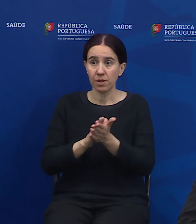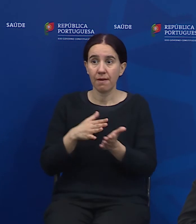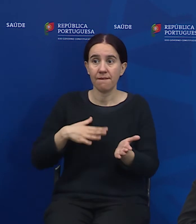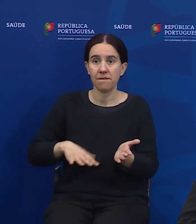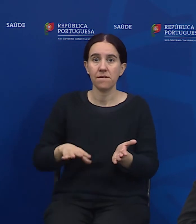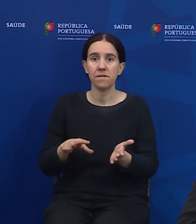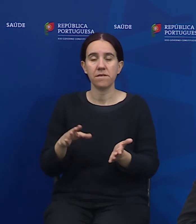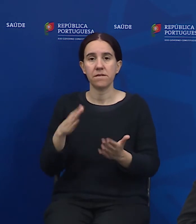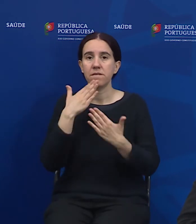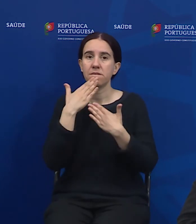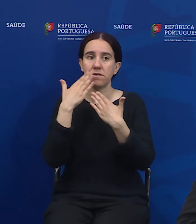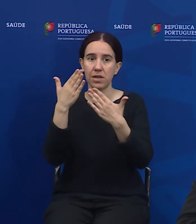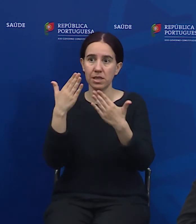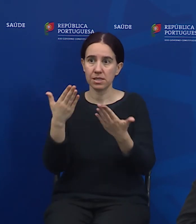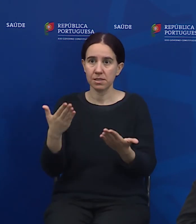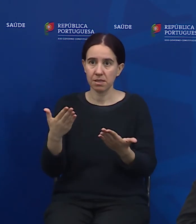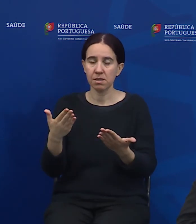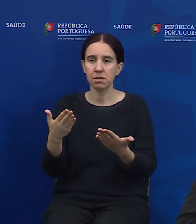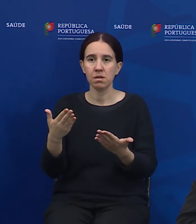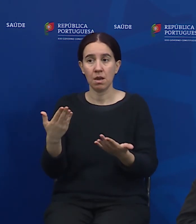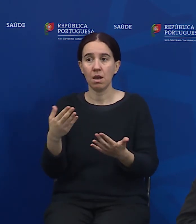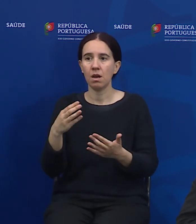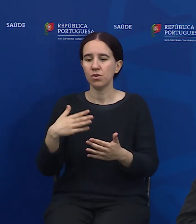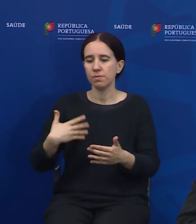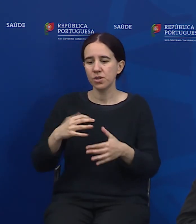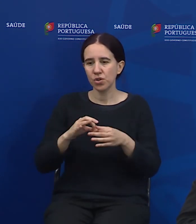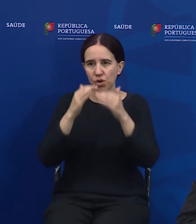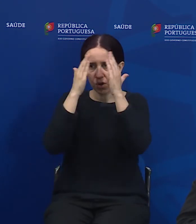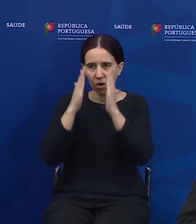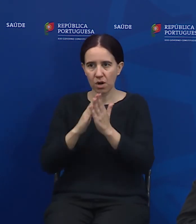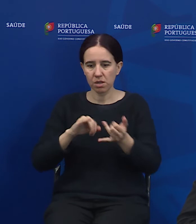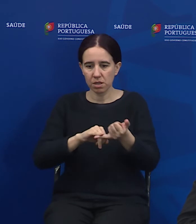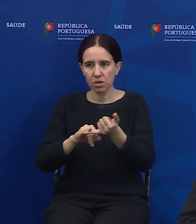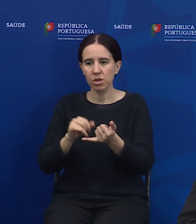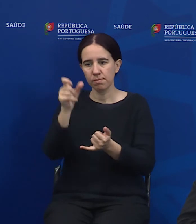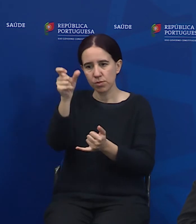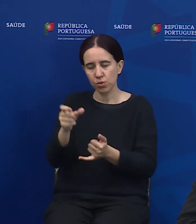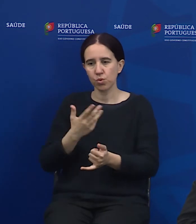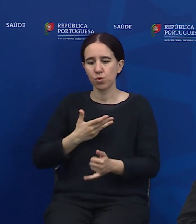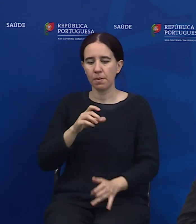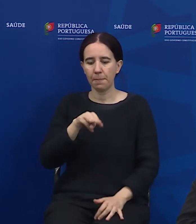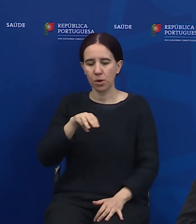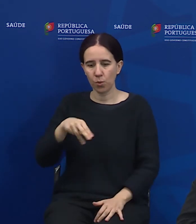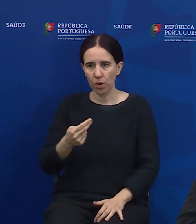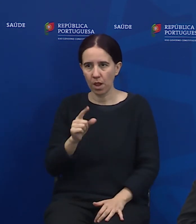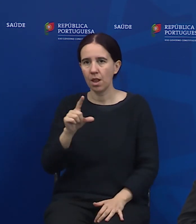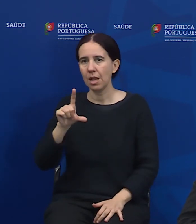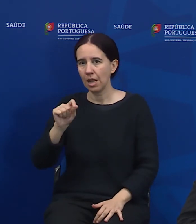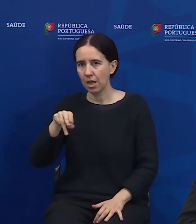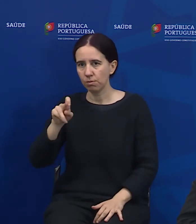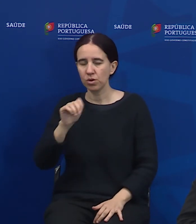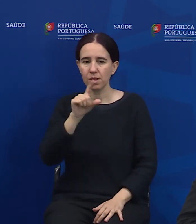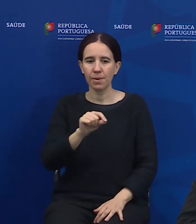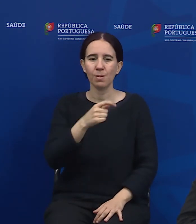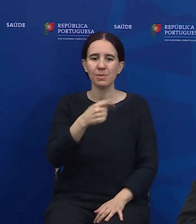aproveitar para agradecer as misericórdias na pessoa do dr manoel lemos e também a o